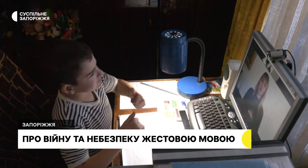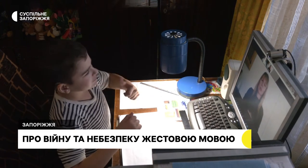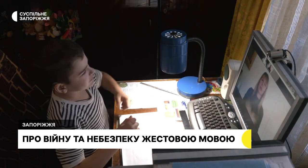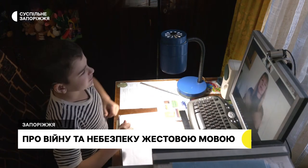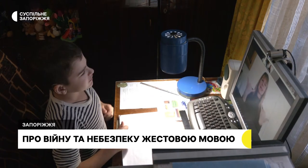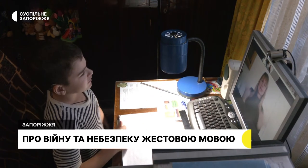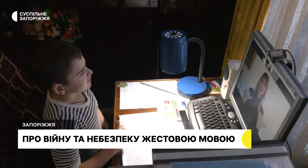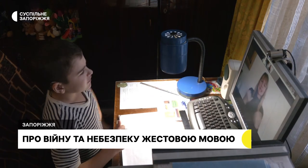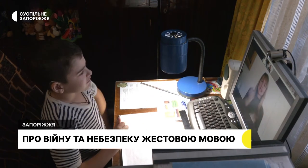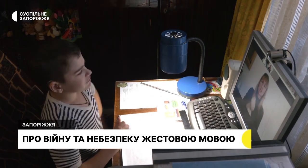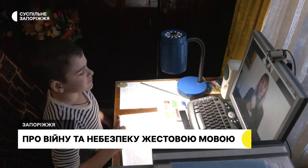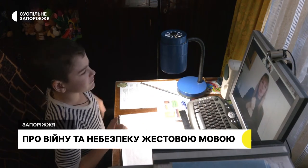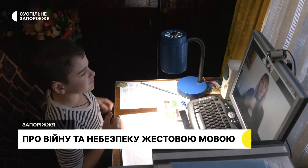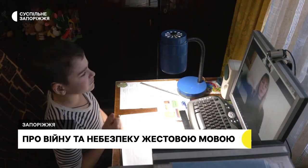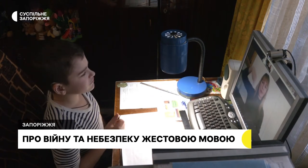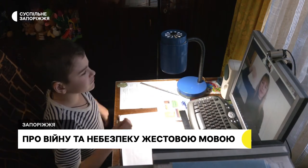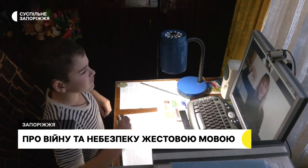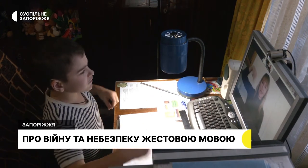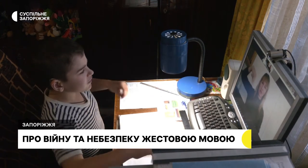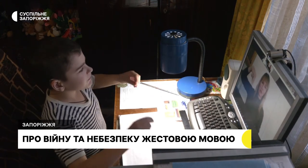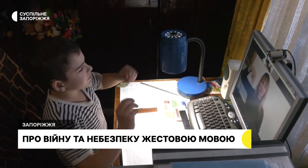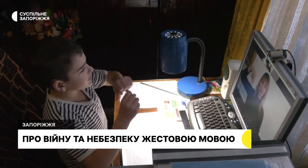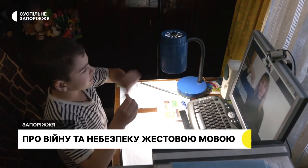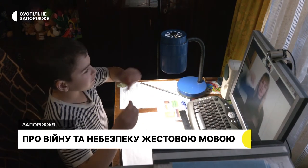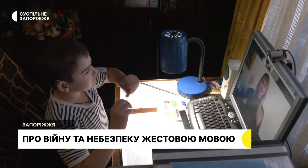добре. Зараз зробимо перерву.